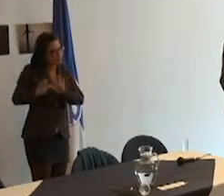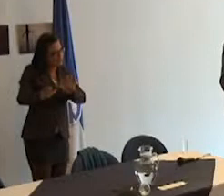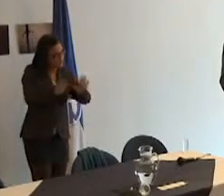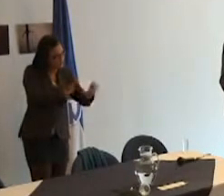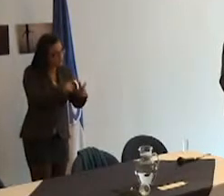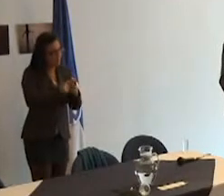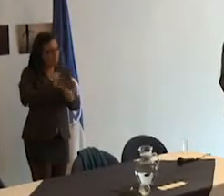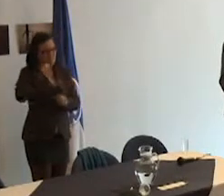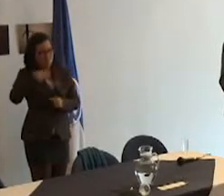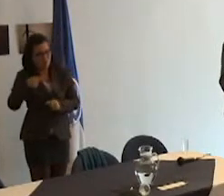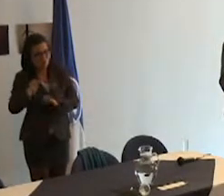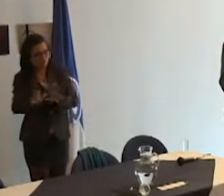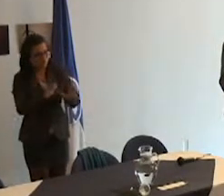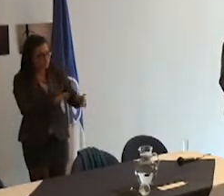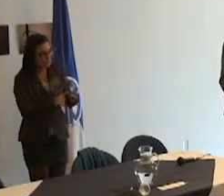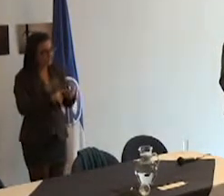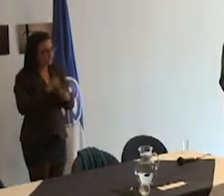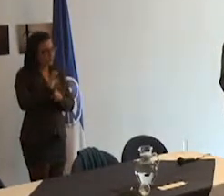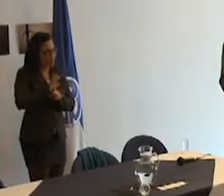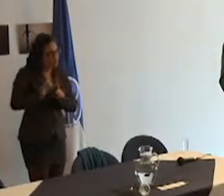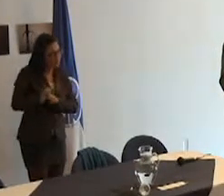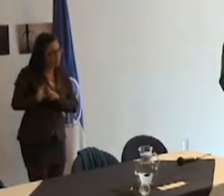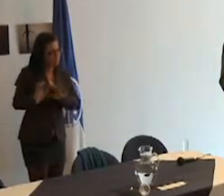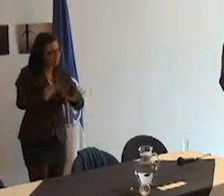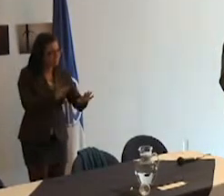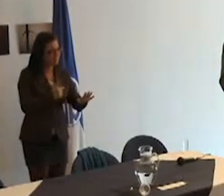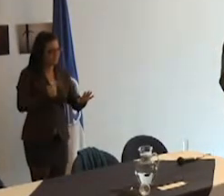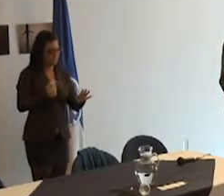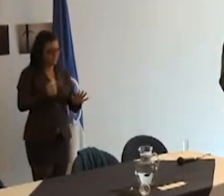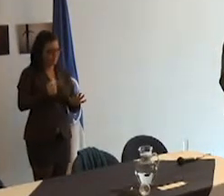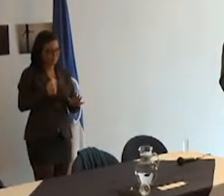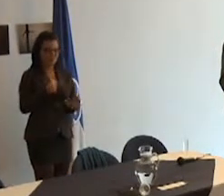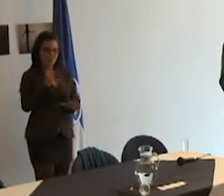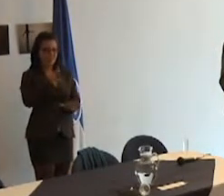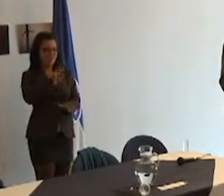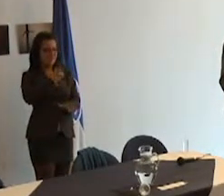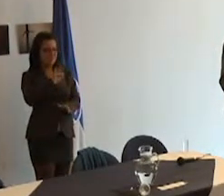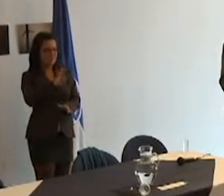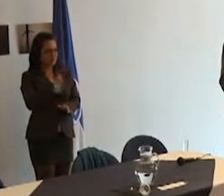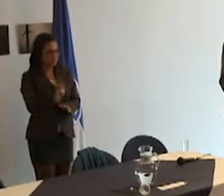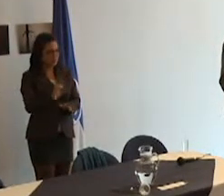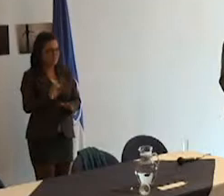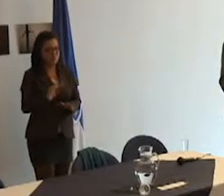lengua, sus apuestas culturales, su lengua, sus ritos y su desarrollo de